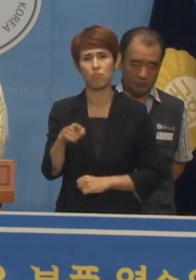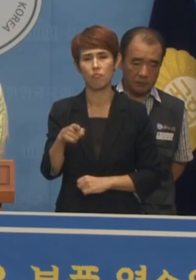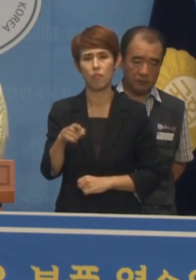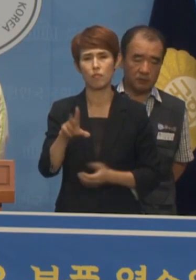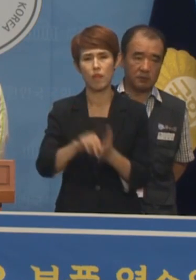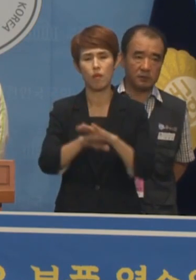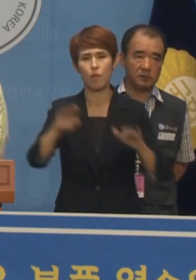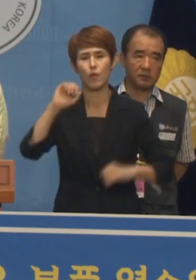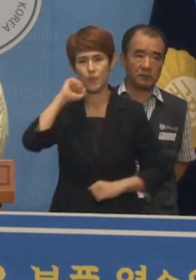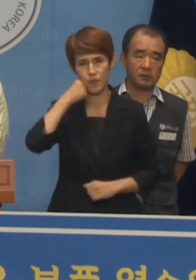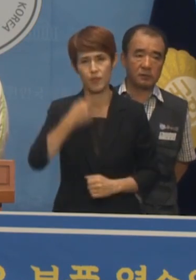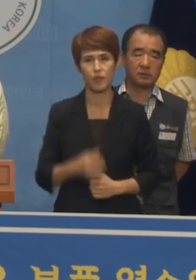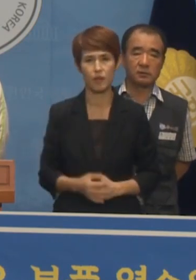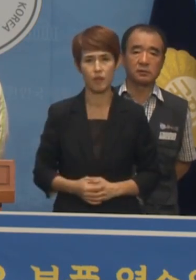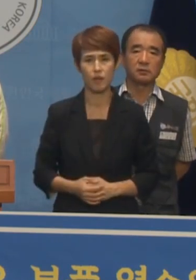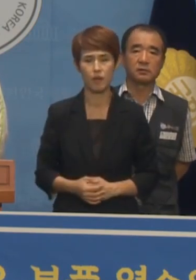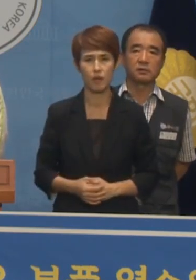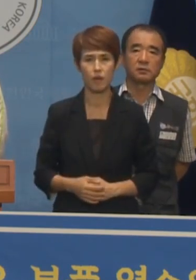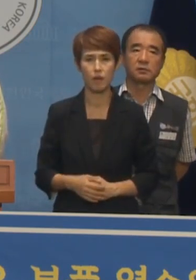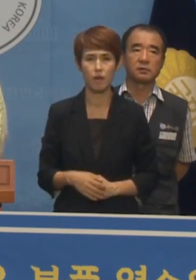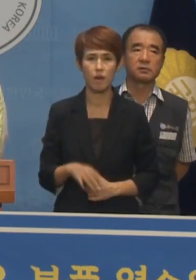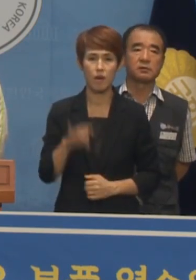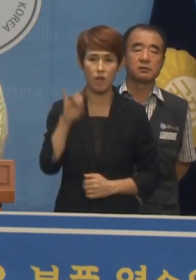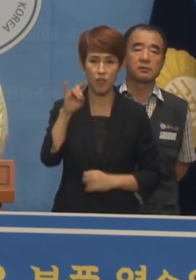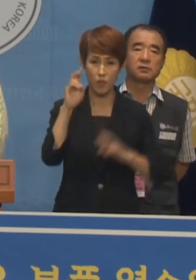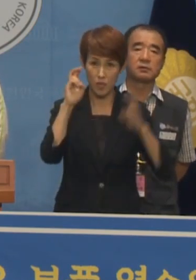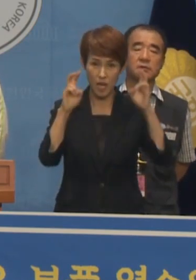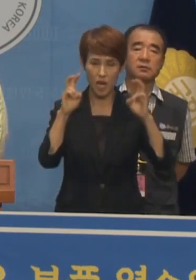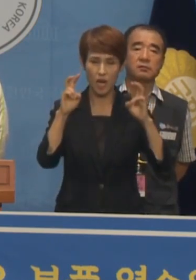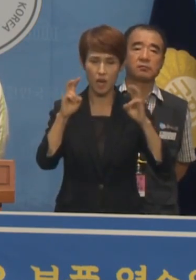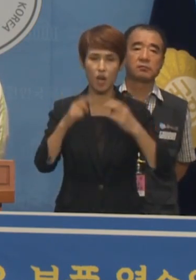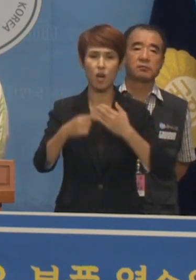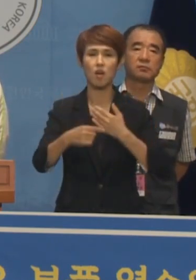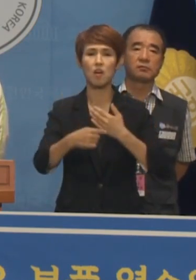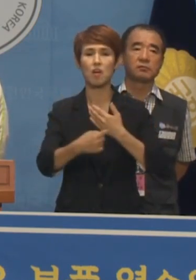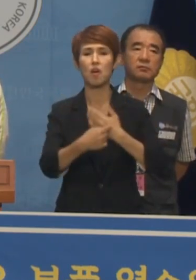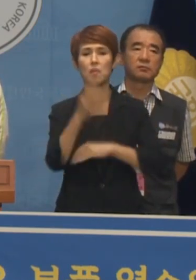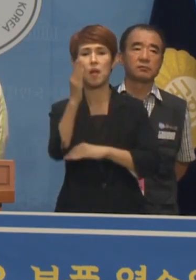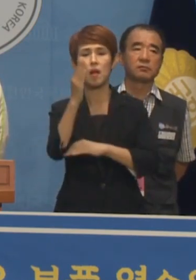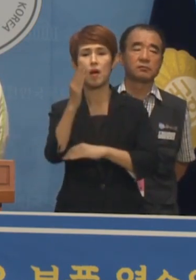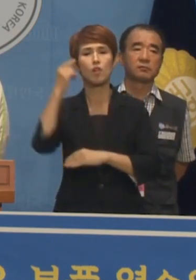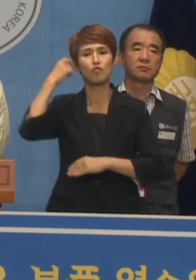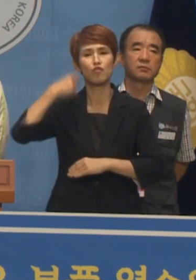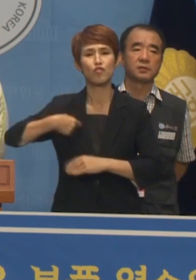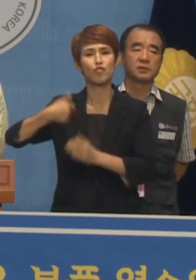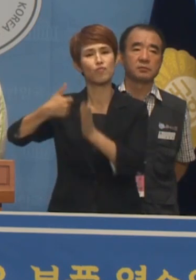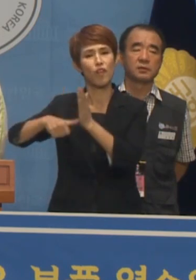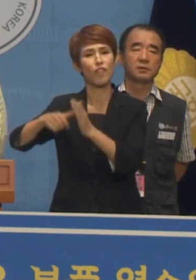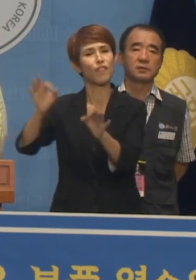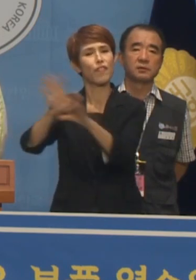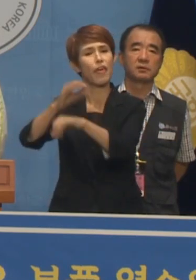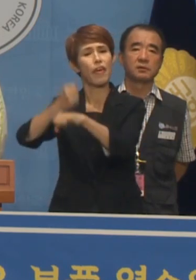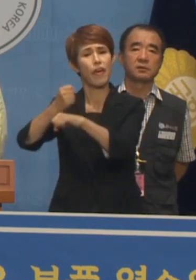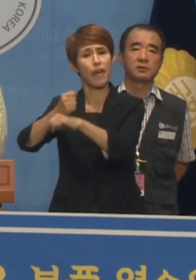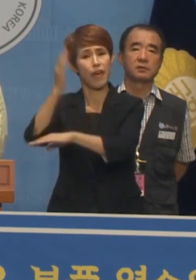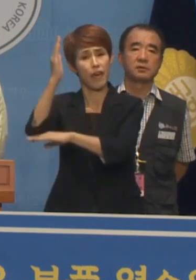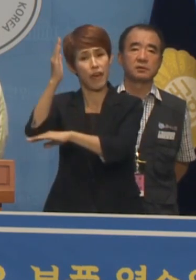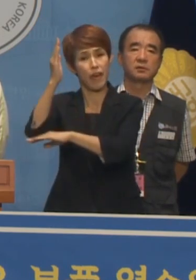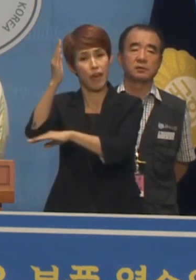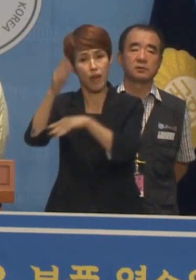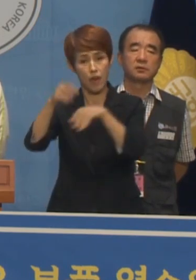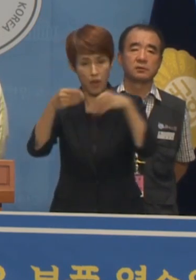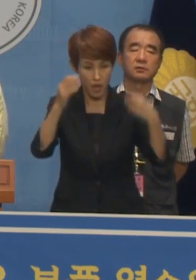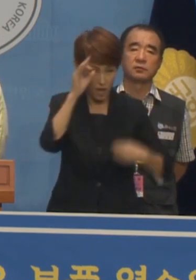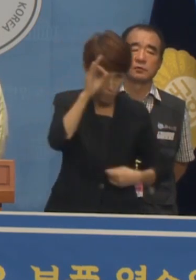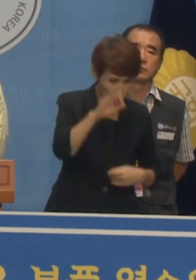현대자동차가 외부적으로는 외국 중국산을 줄이겠다, 제로화하겠다고 표현했지만 실제 현장에서는